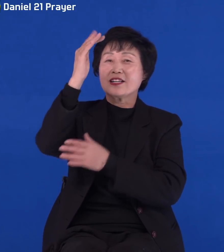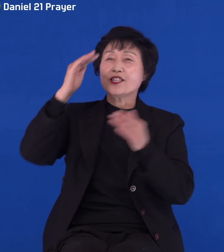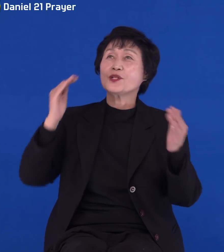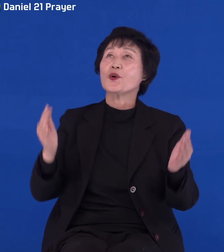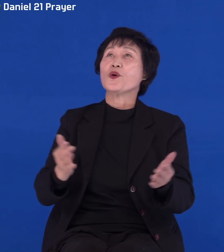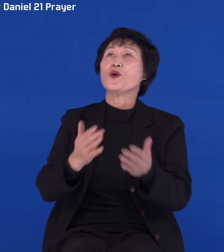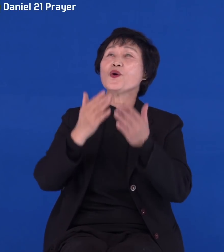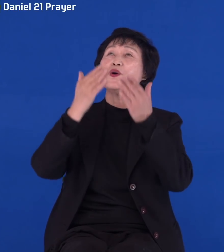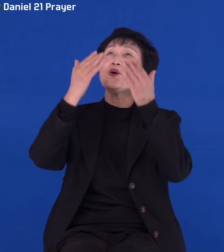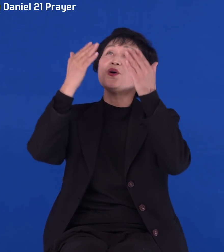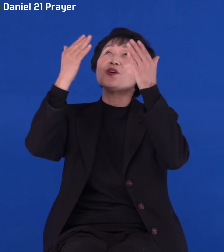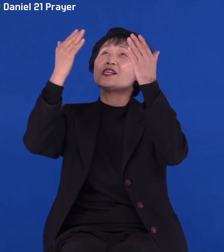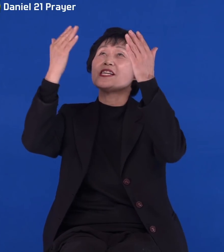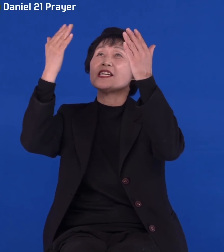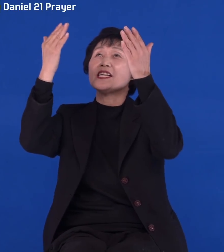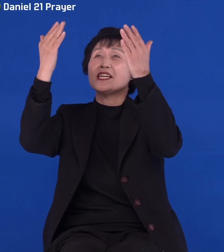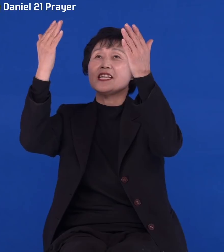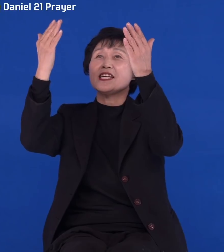영광을